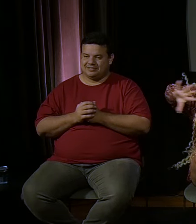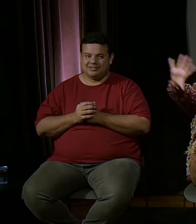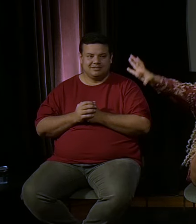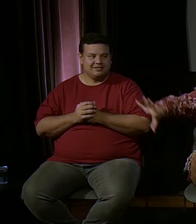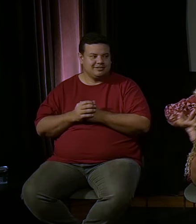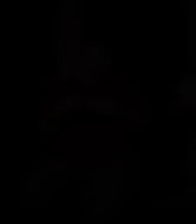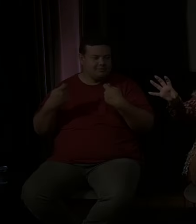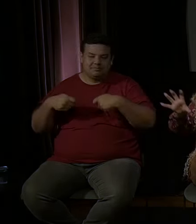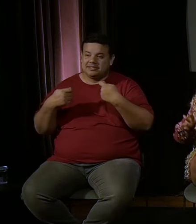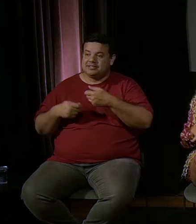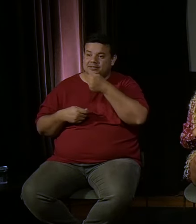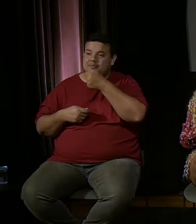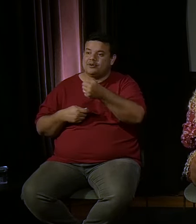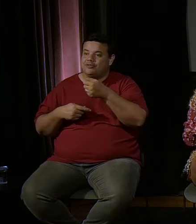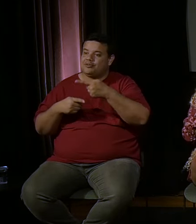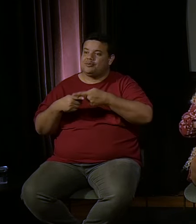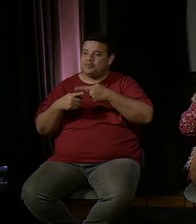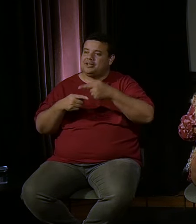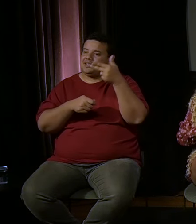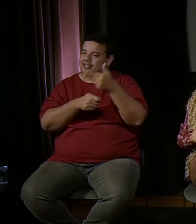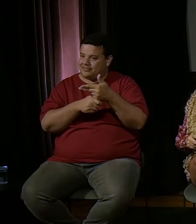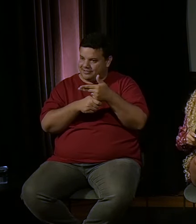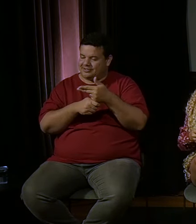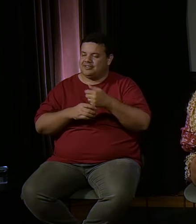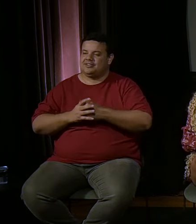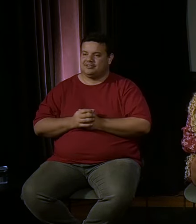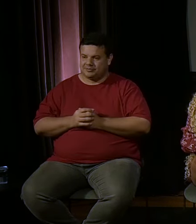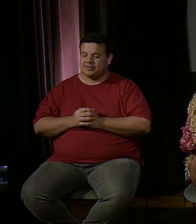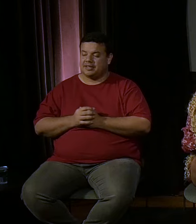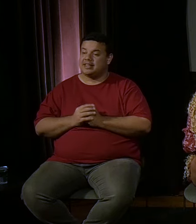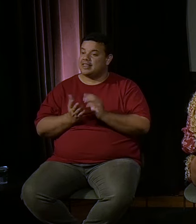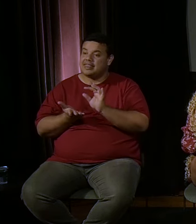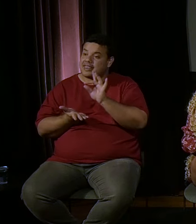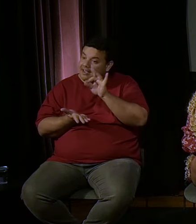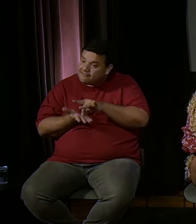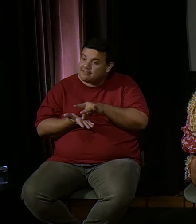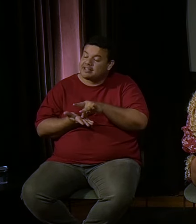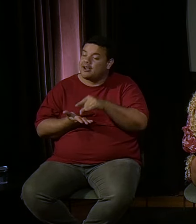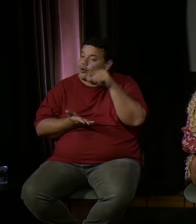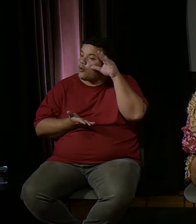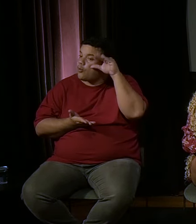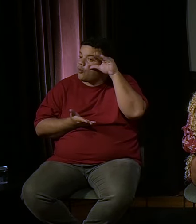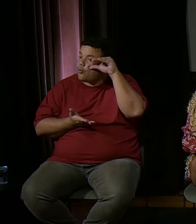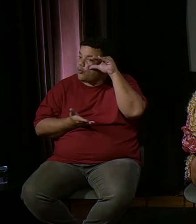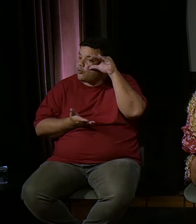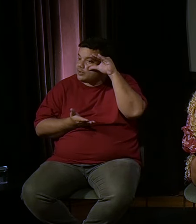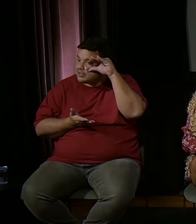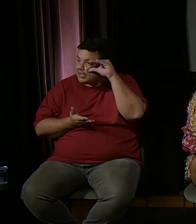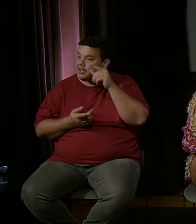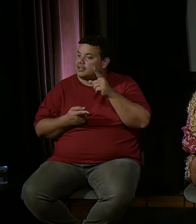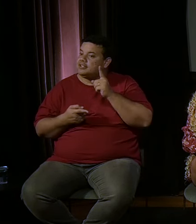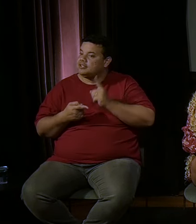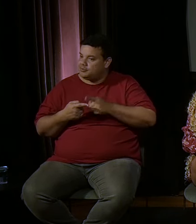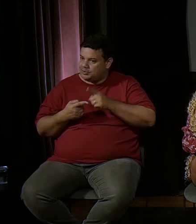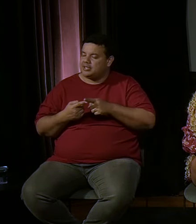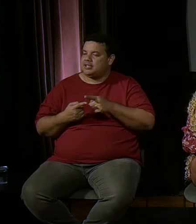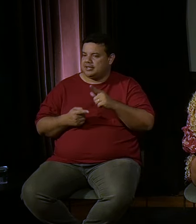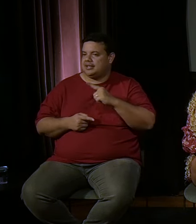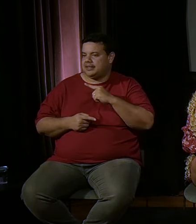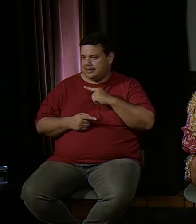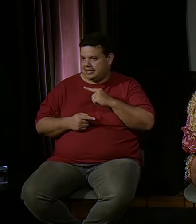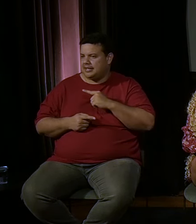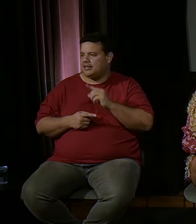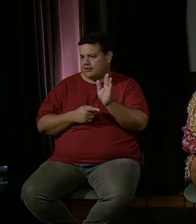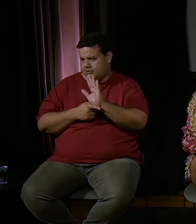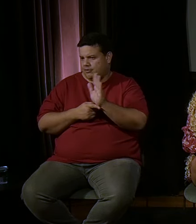Depois a gente comenta tudo e já vai finalizando. Na verdade, não é uma... É mais uma curiosidade, já que tem essa... Né? É